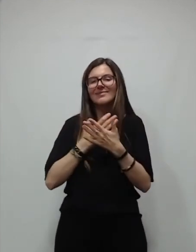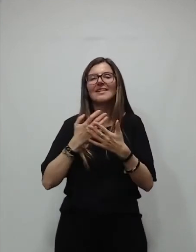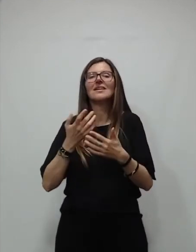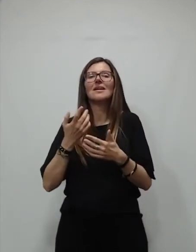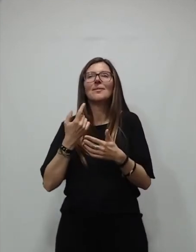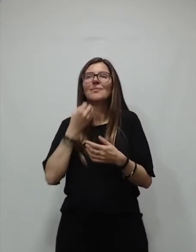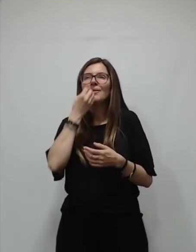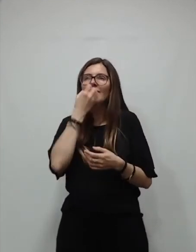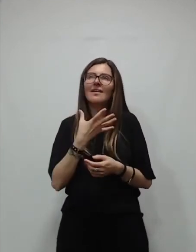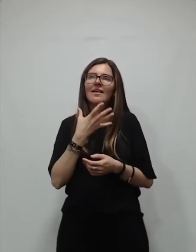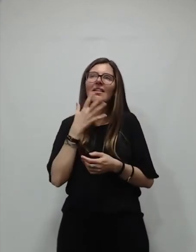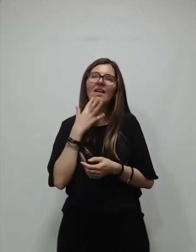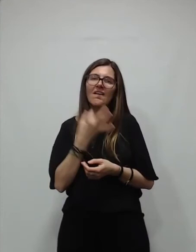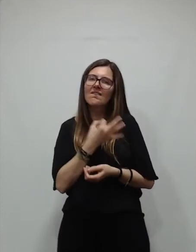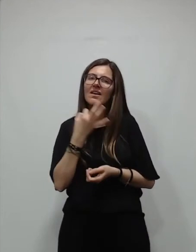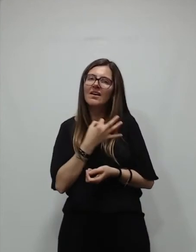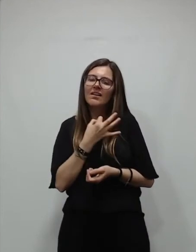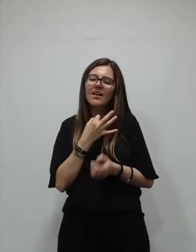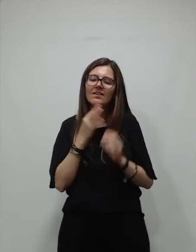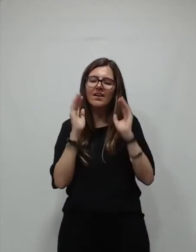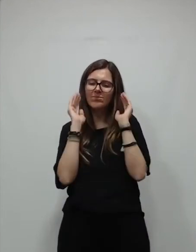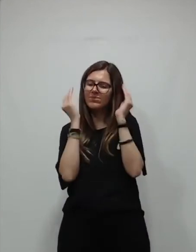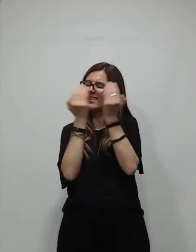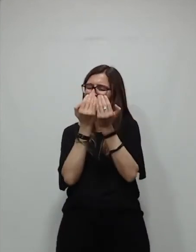el chat. Sí.